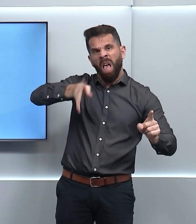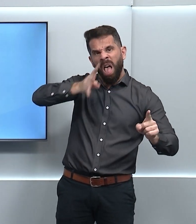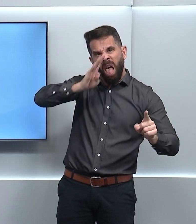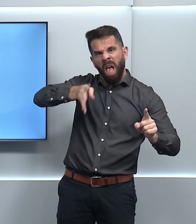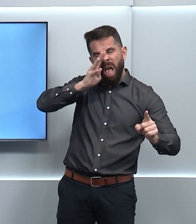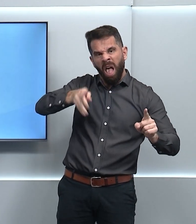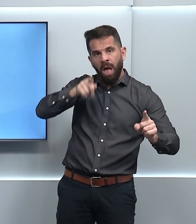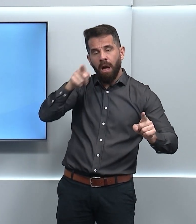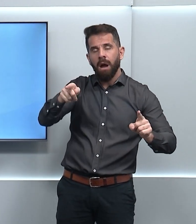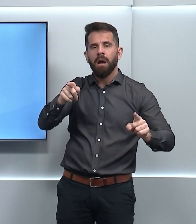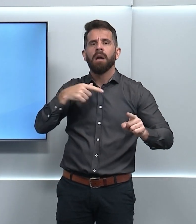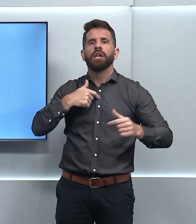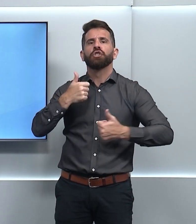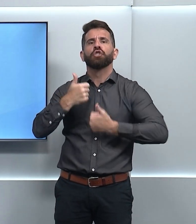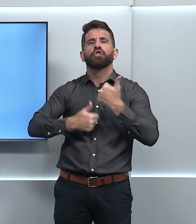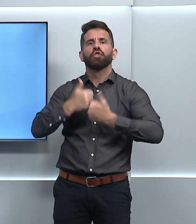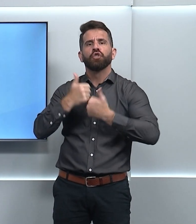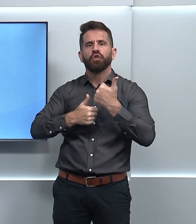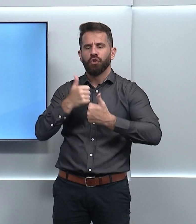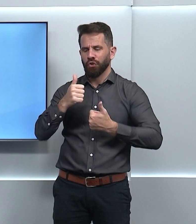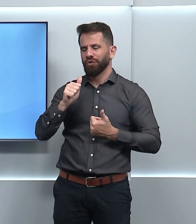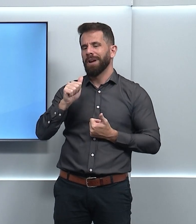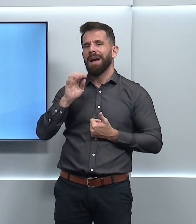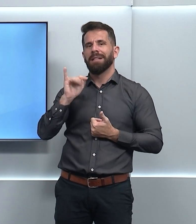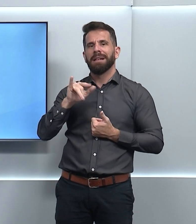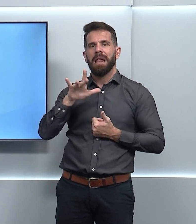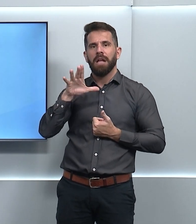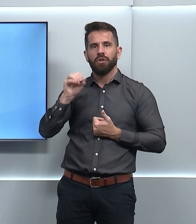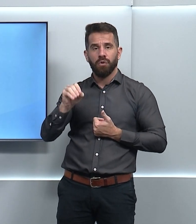Atlético, time que Sampaio presidia na época.